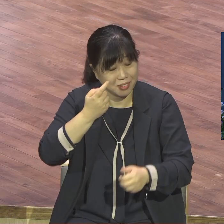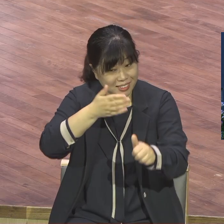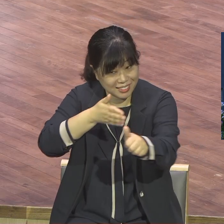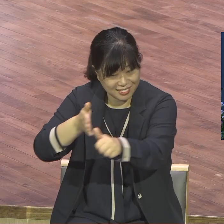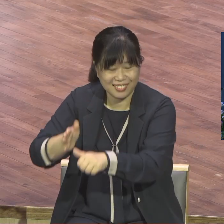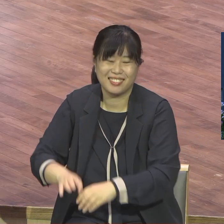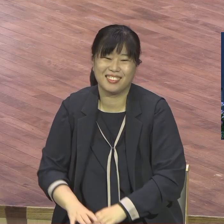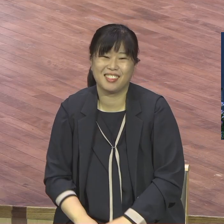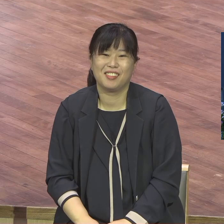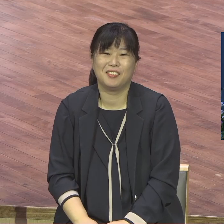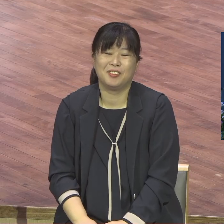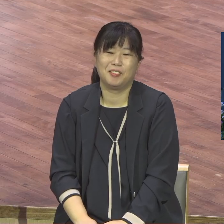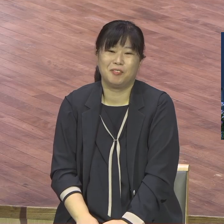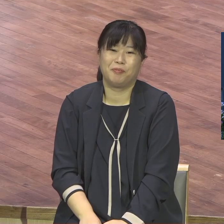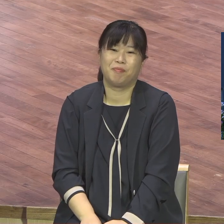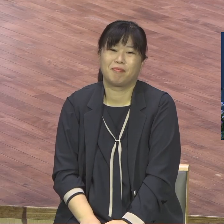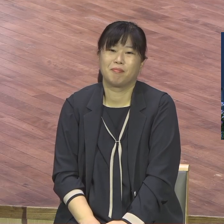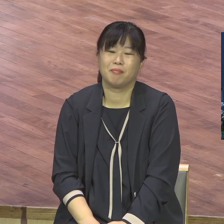하나님 말씀이에요.